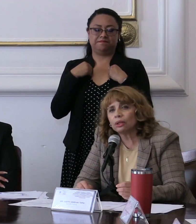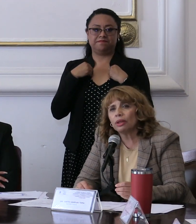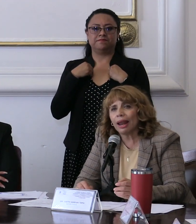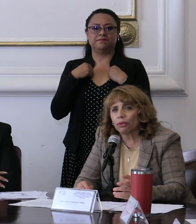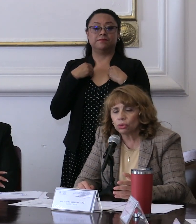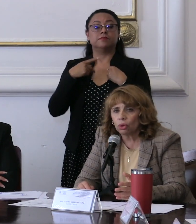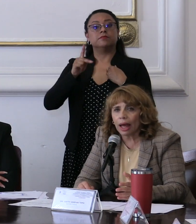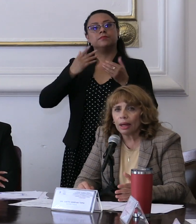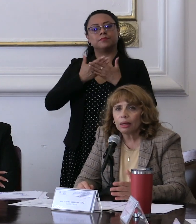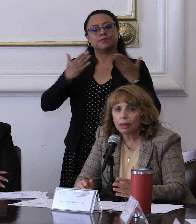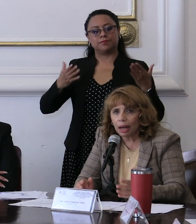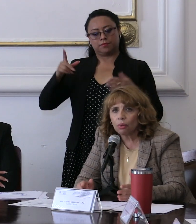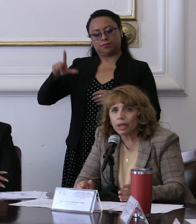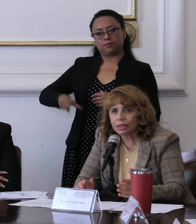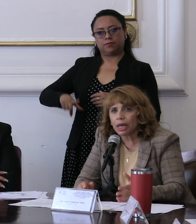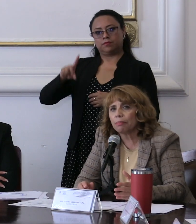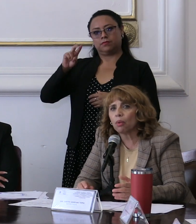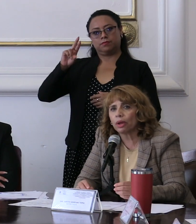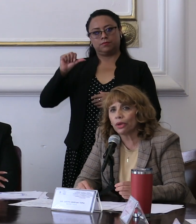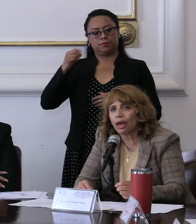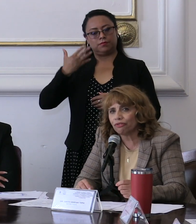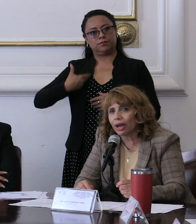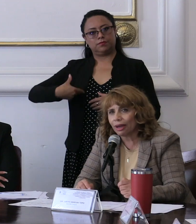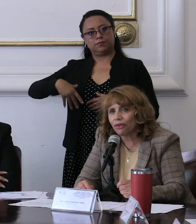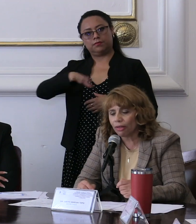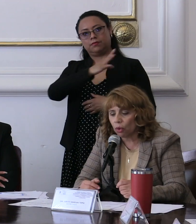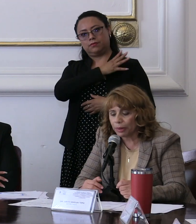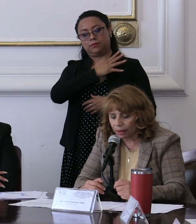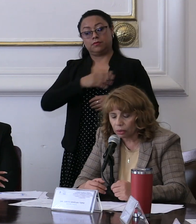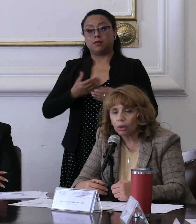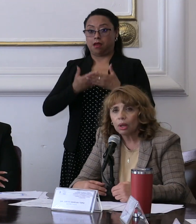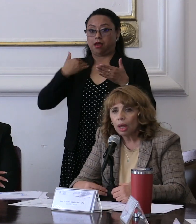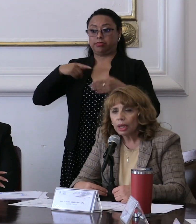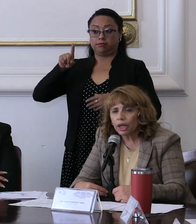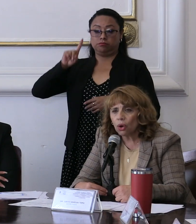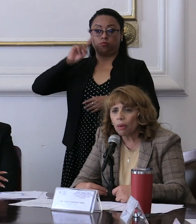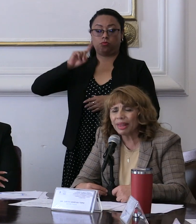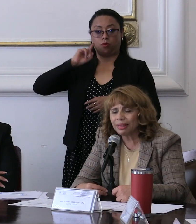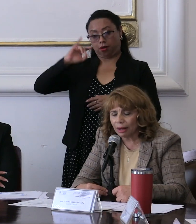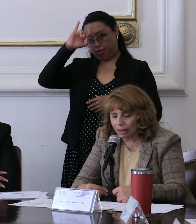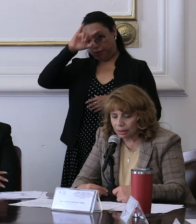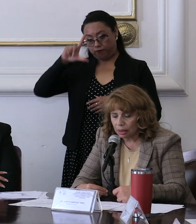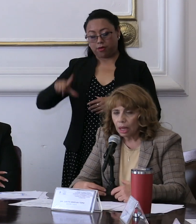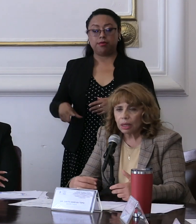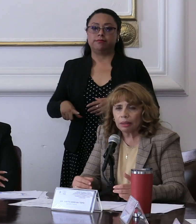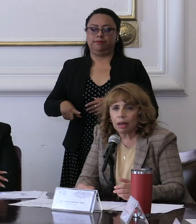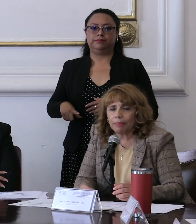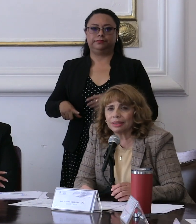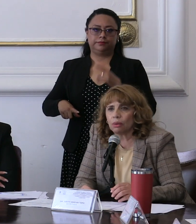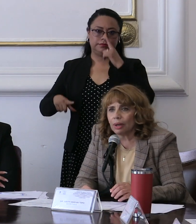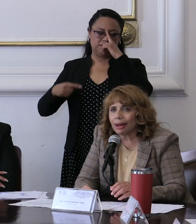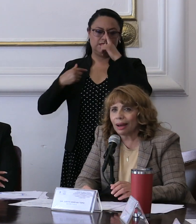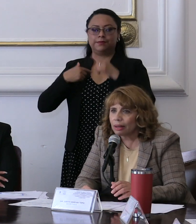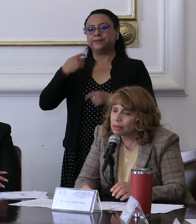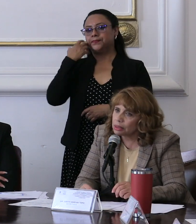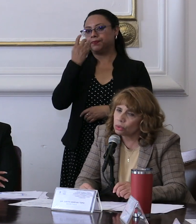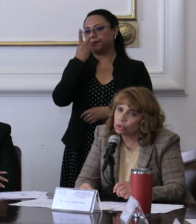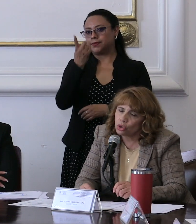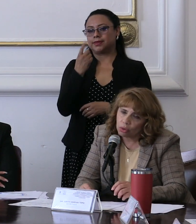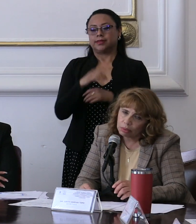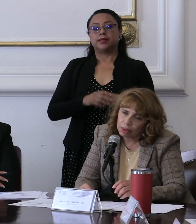el gobierno de la doctora Claudia Sheinbaum, cuando ella fue jefa de gobierno, quiero comentarles que a través de una